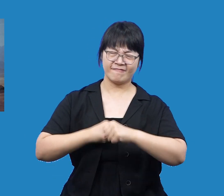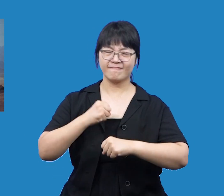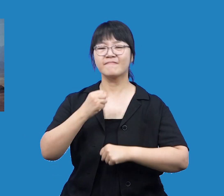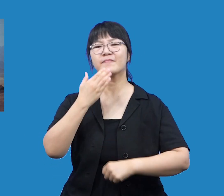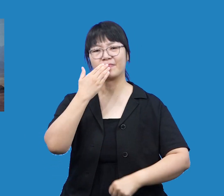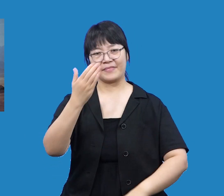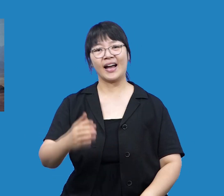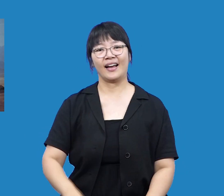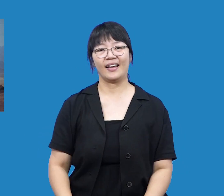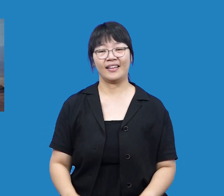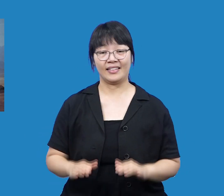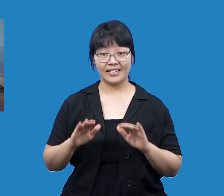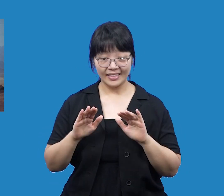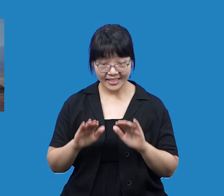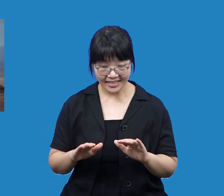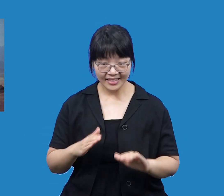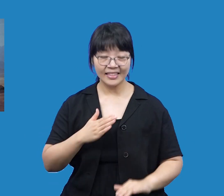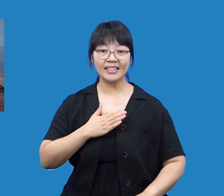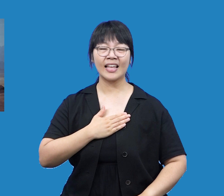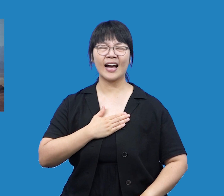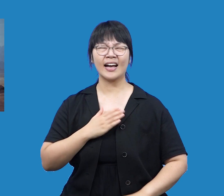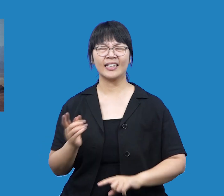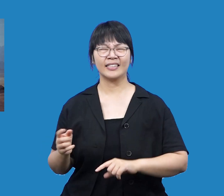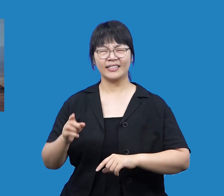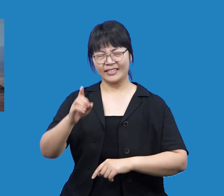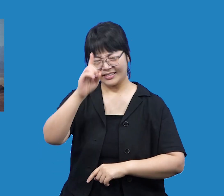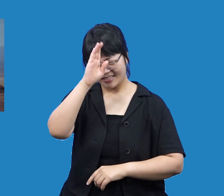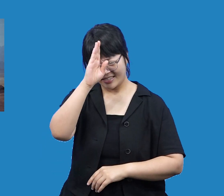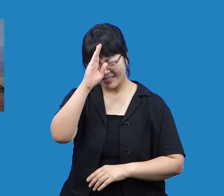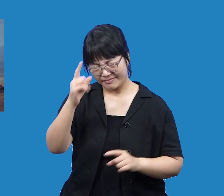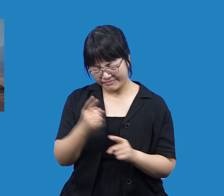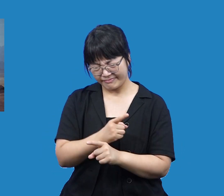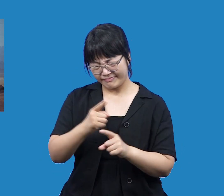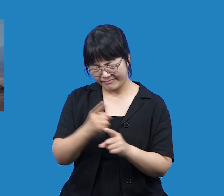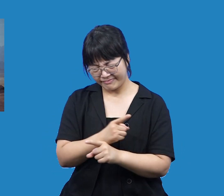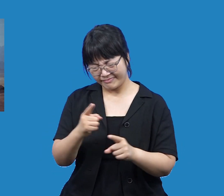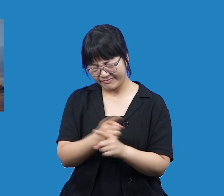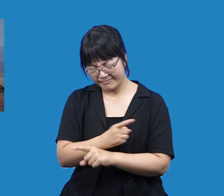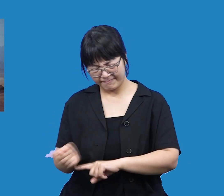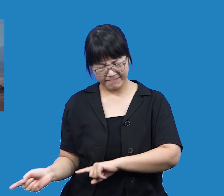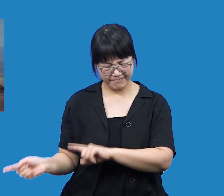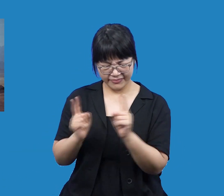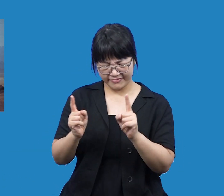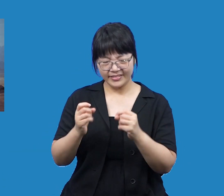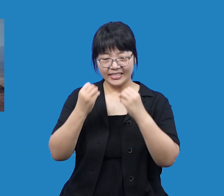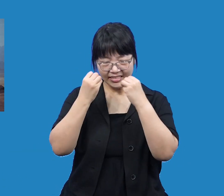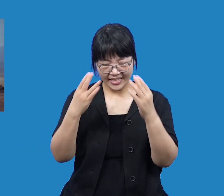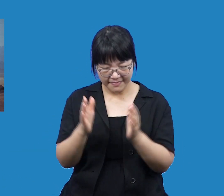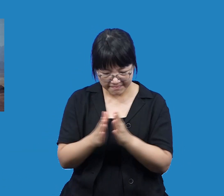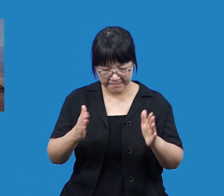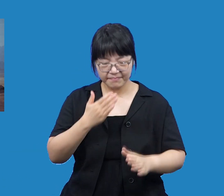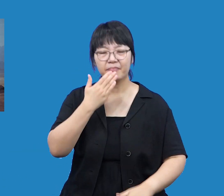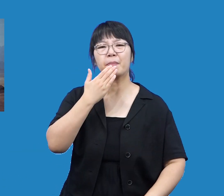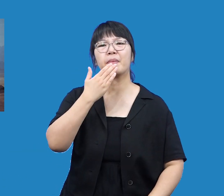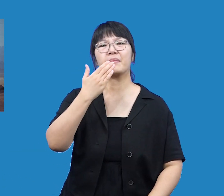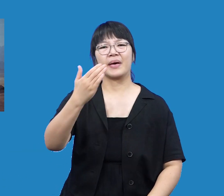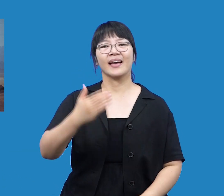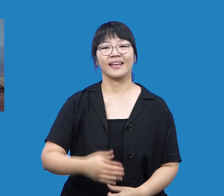것입니다. 오늘이 치유의 날이 될 것입니다. 오늘이 새 출발의 날이 될